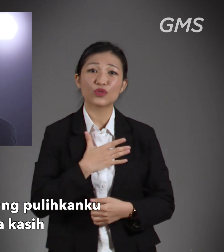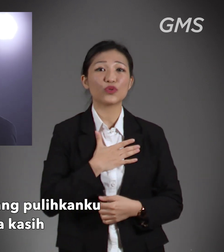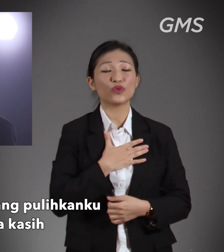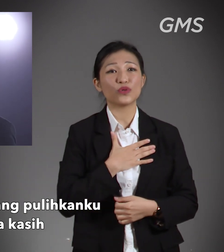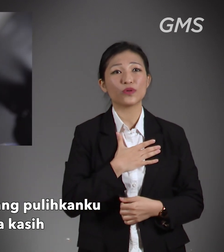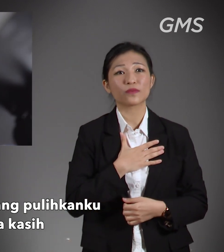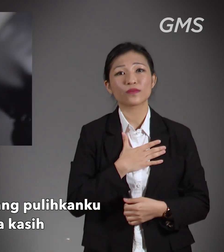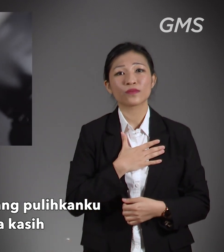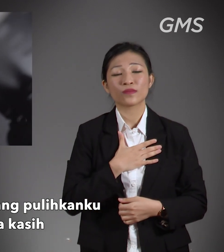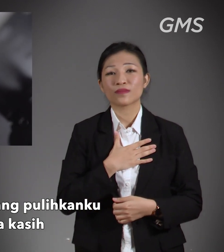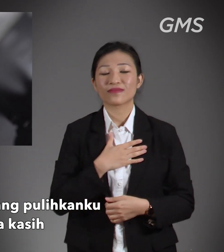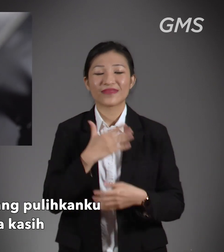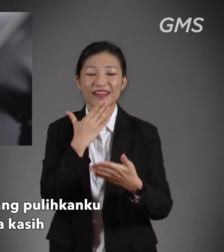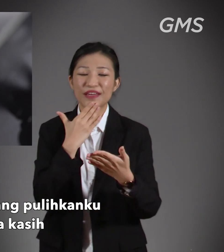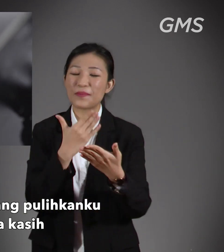pulihkanku.